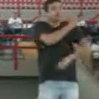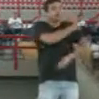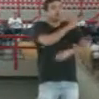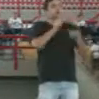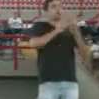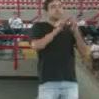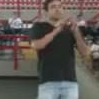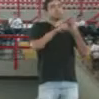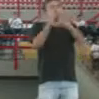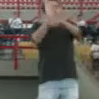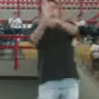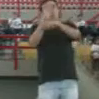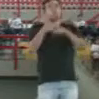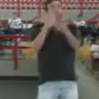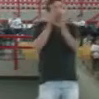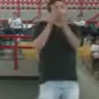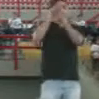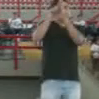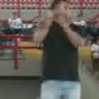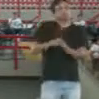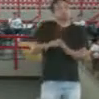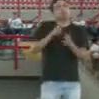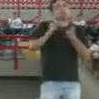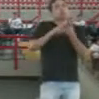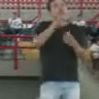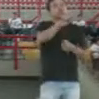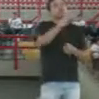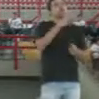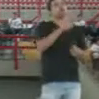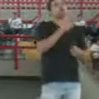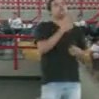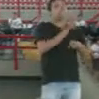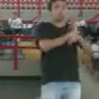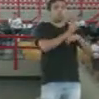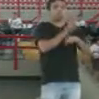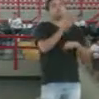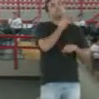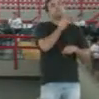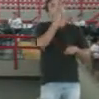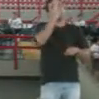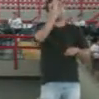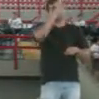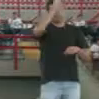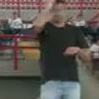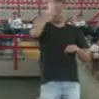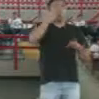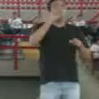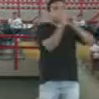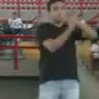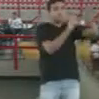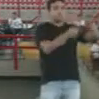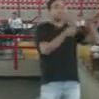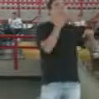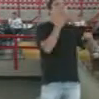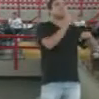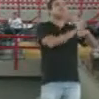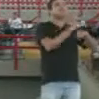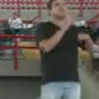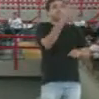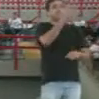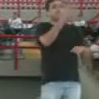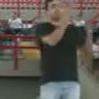estudo cinema, e eu vou fazer uma adaptação do Crepúsculo para o Ceará. Vai ser 3